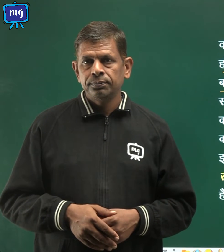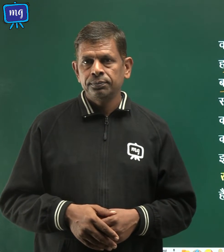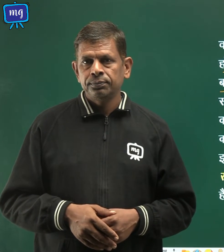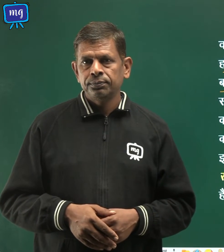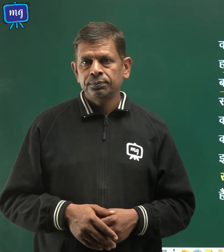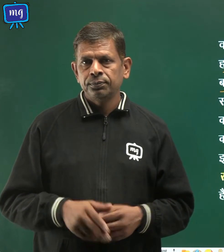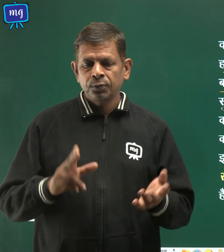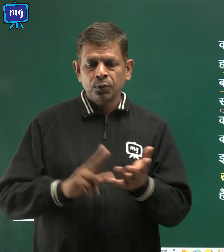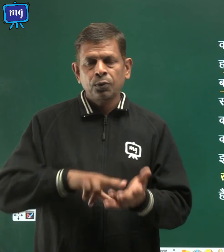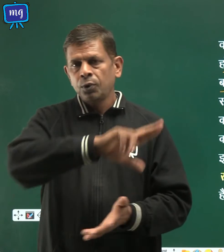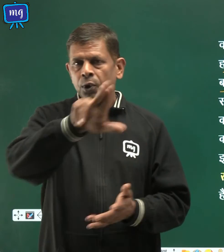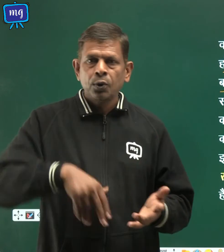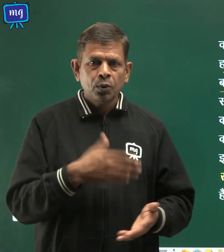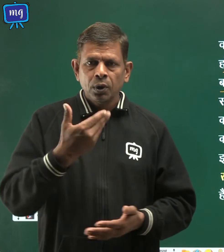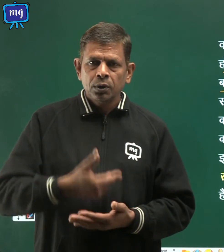प्राकृतिक संसाधन की